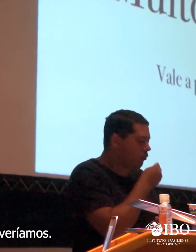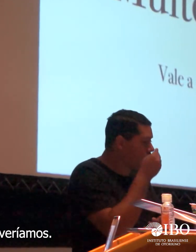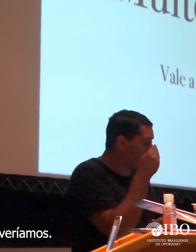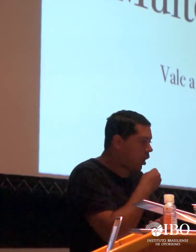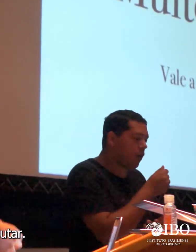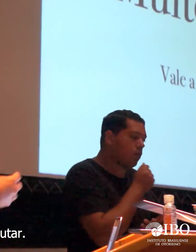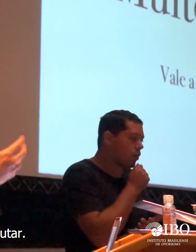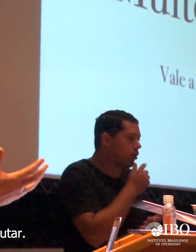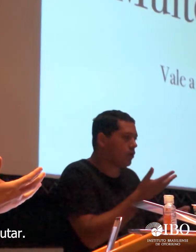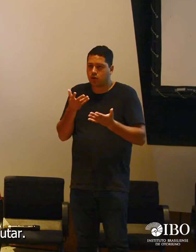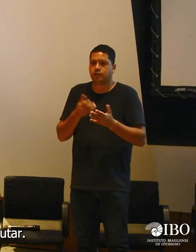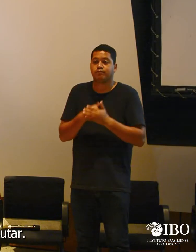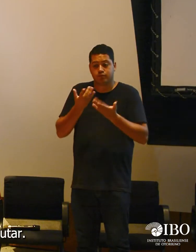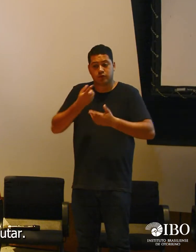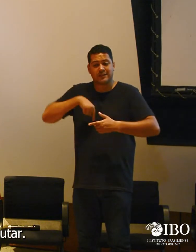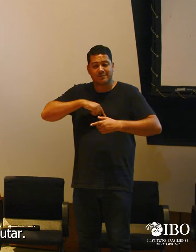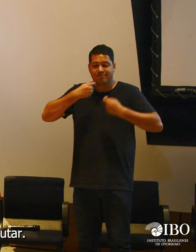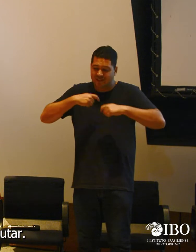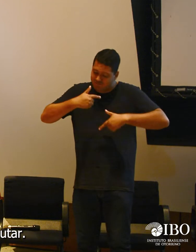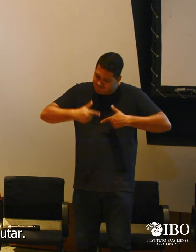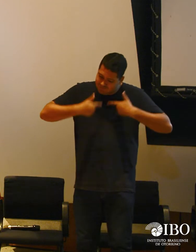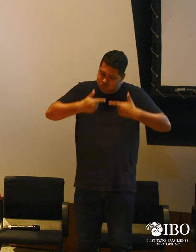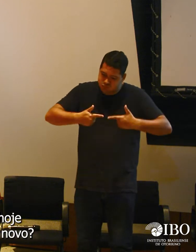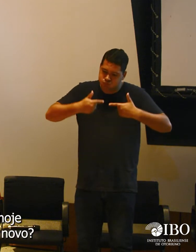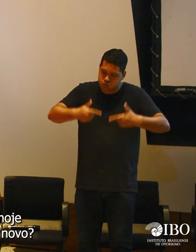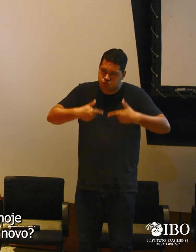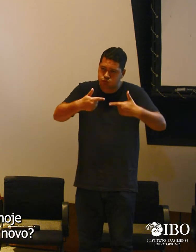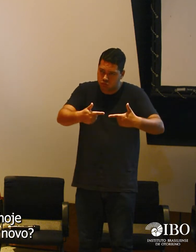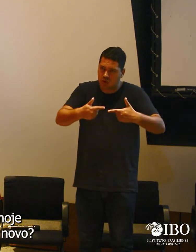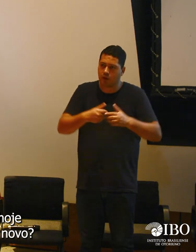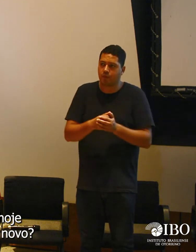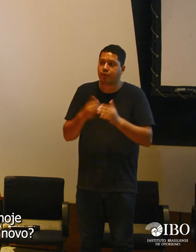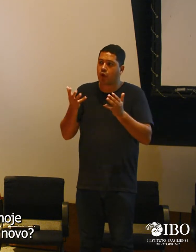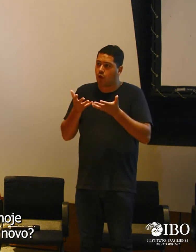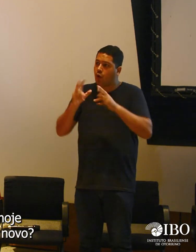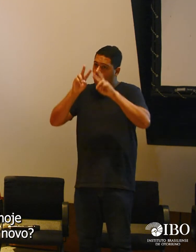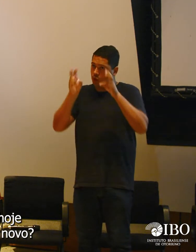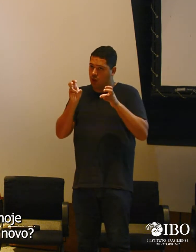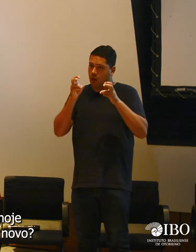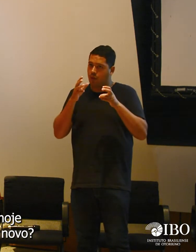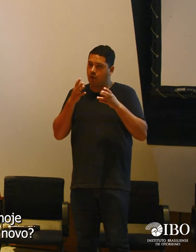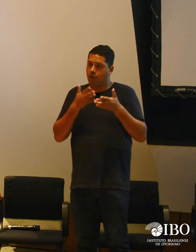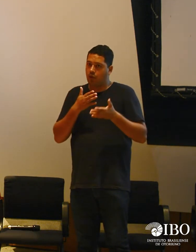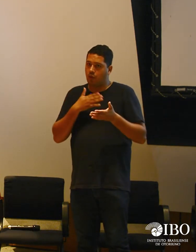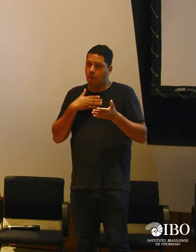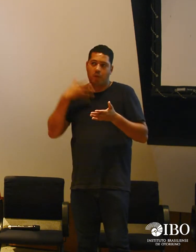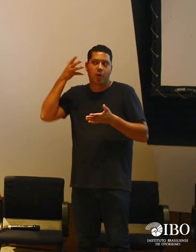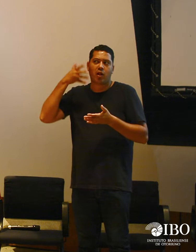que deveríamos. Então a gente tem que lutar. O tema da minha aula hoje é falar sobre o que há de